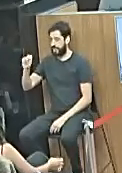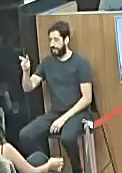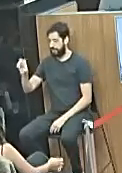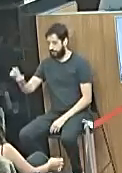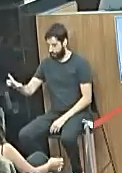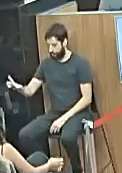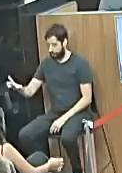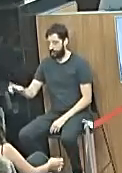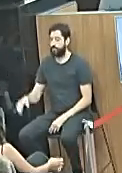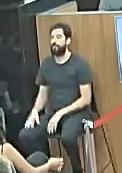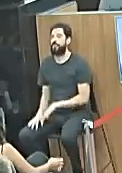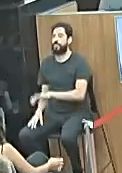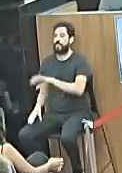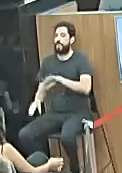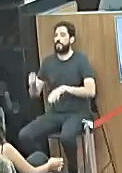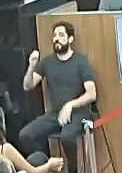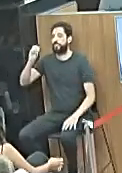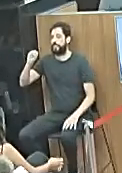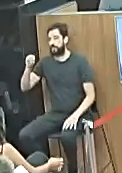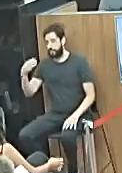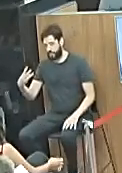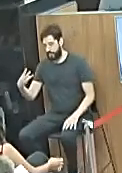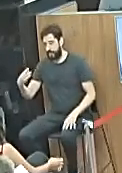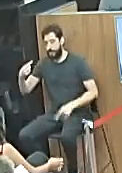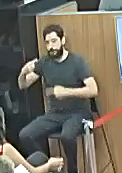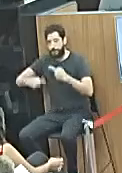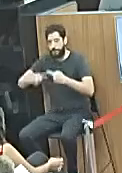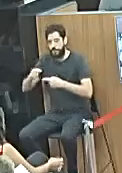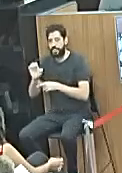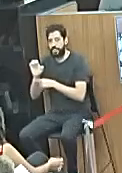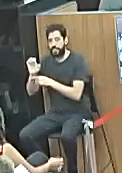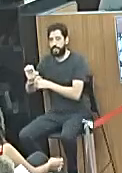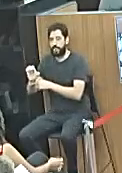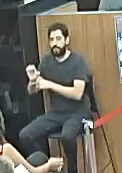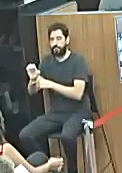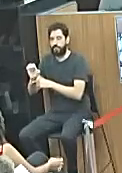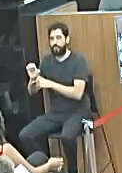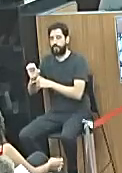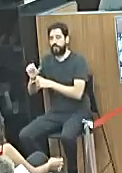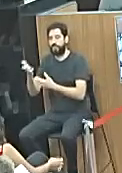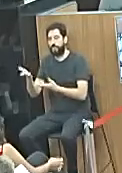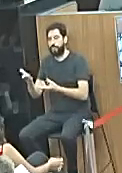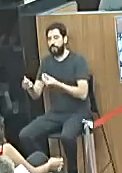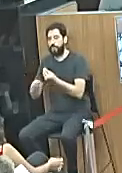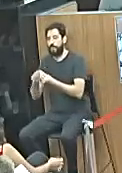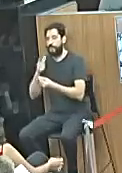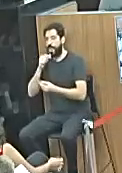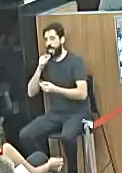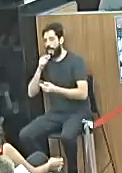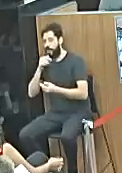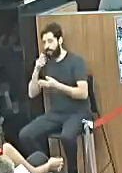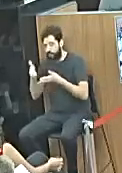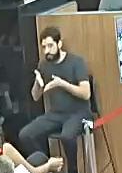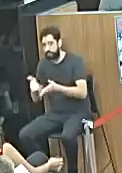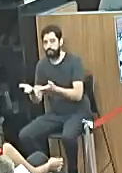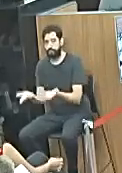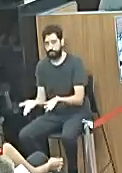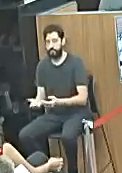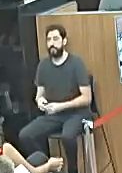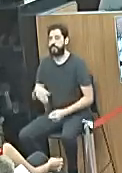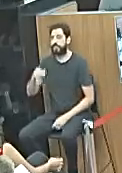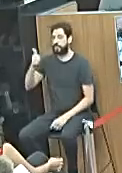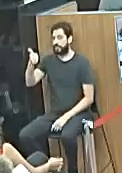93 instrumentos da política estadual de recursos hídricos programa 104